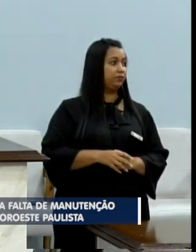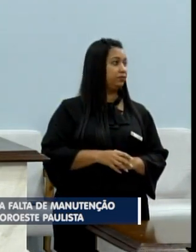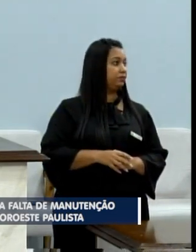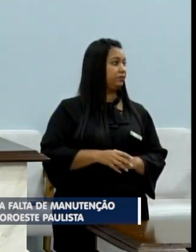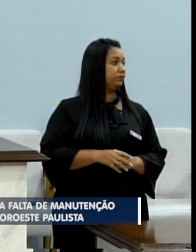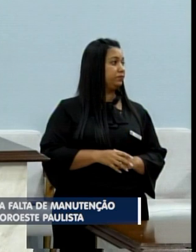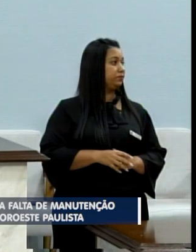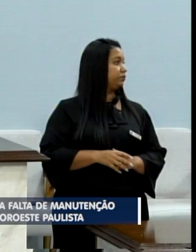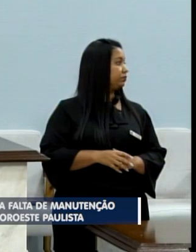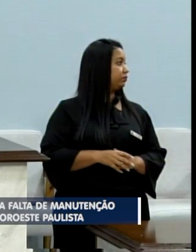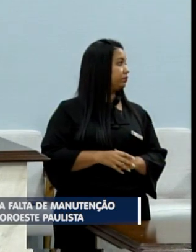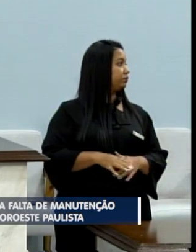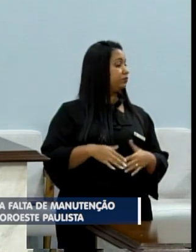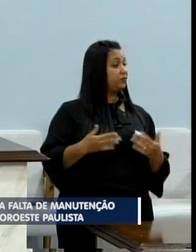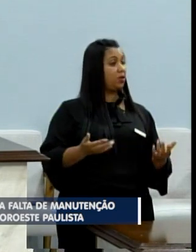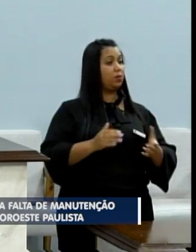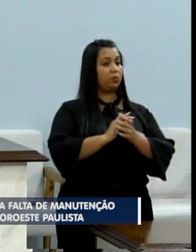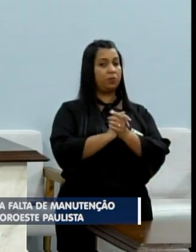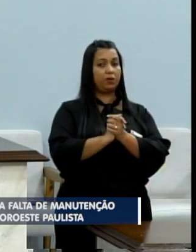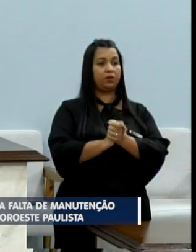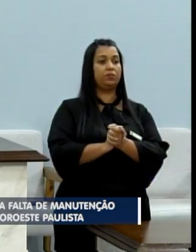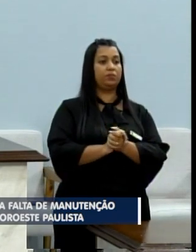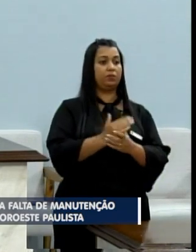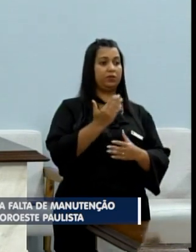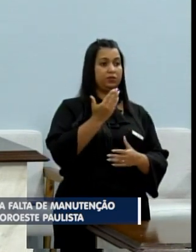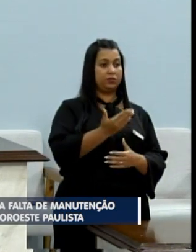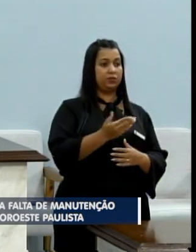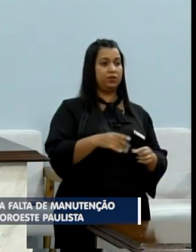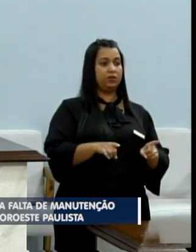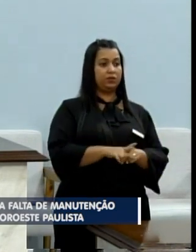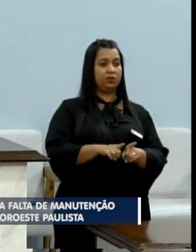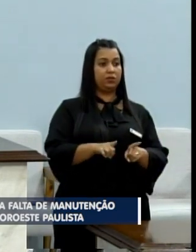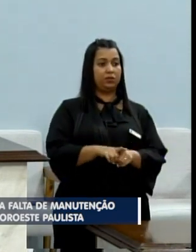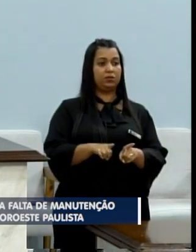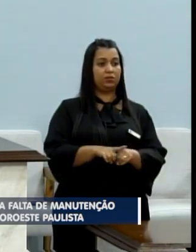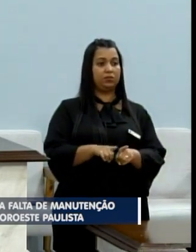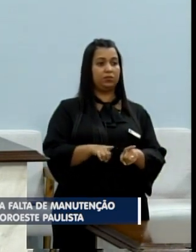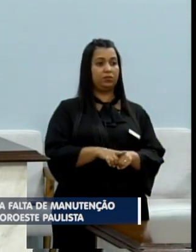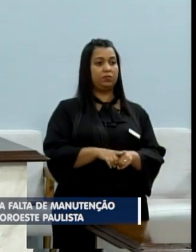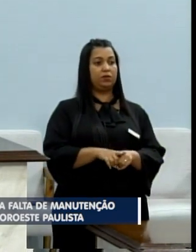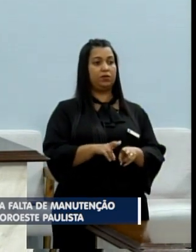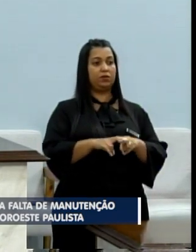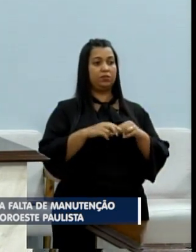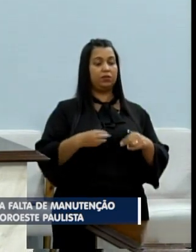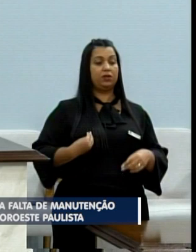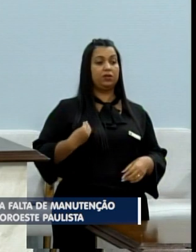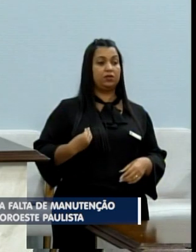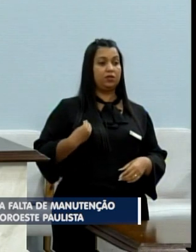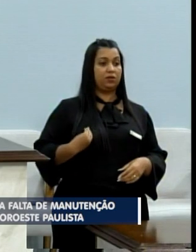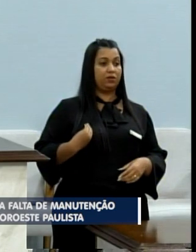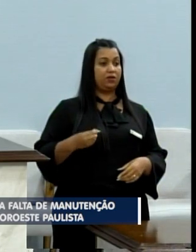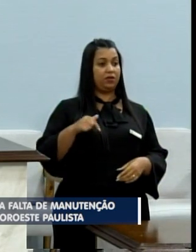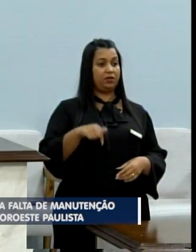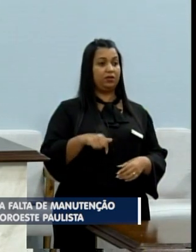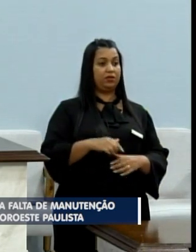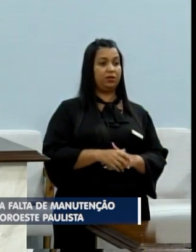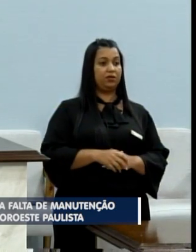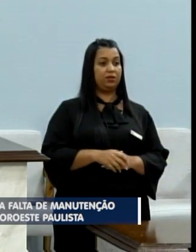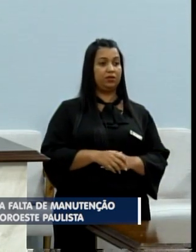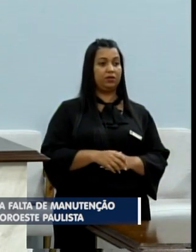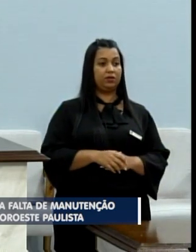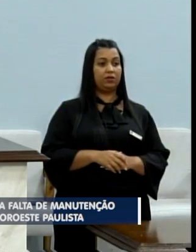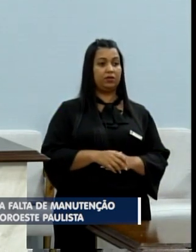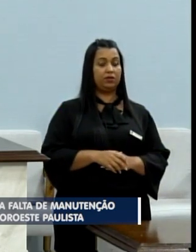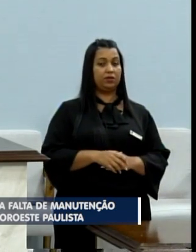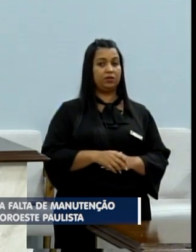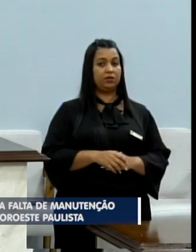Então, te parabenizar também por esta passagem sua aqui. Certamente você